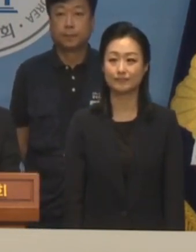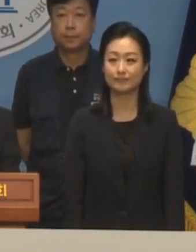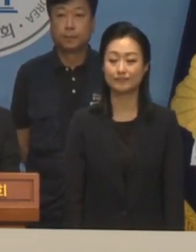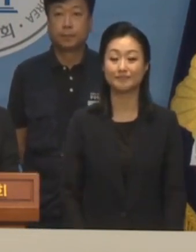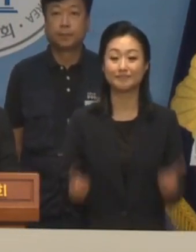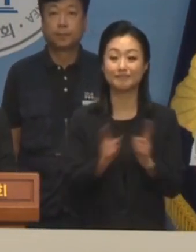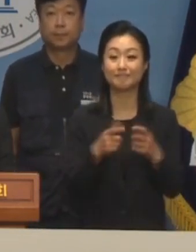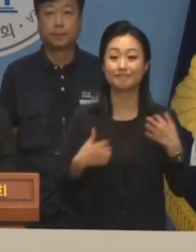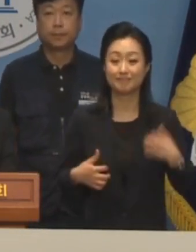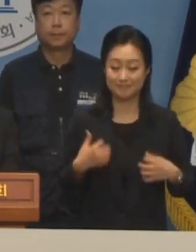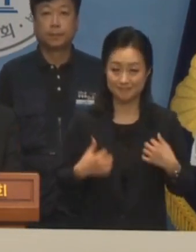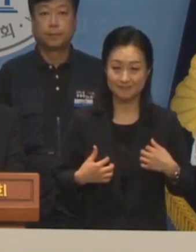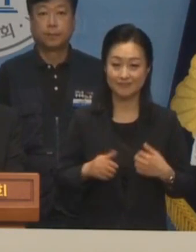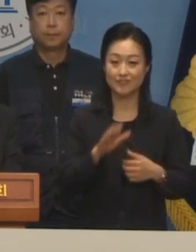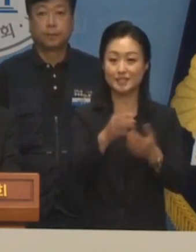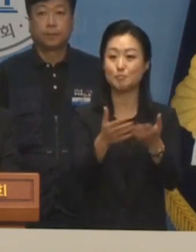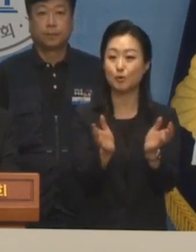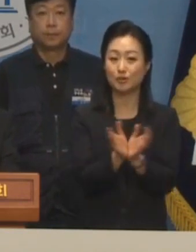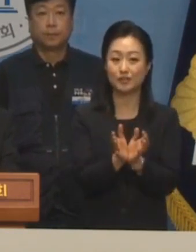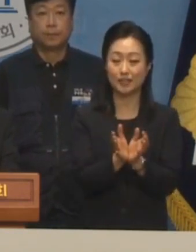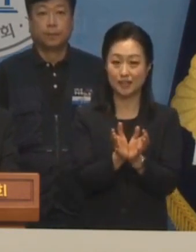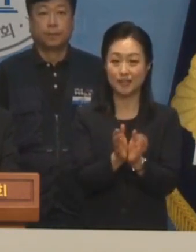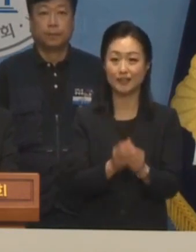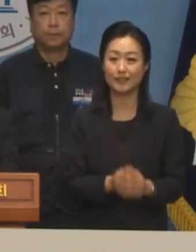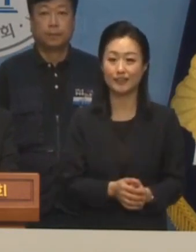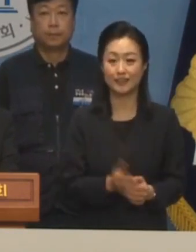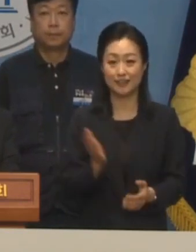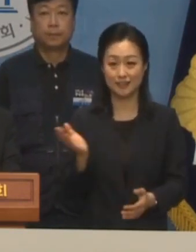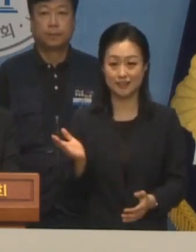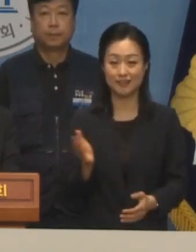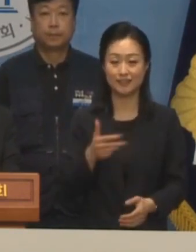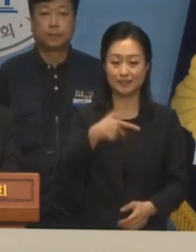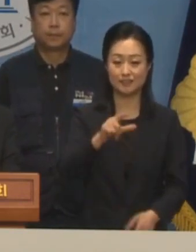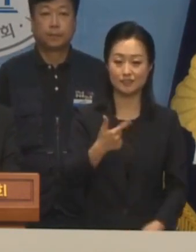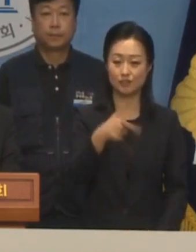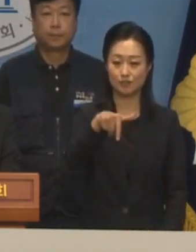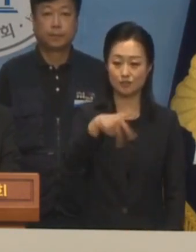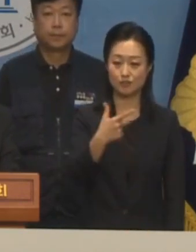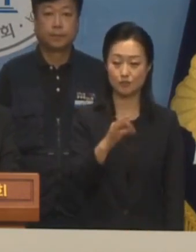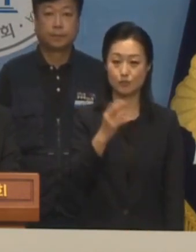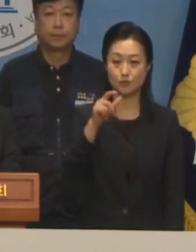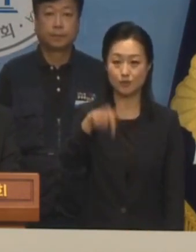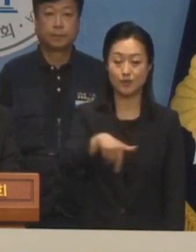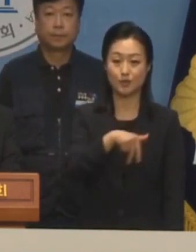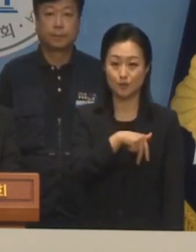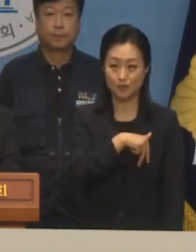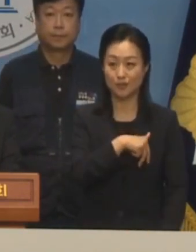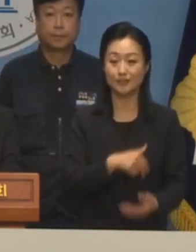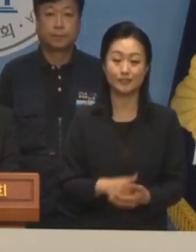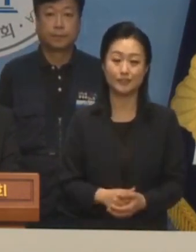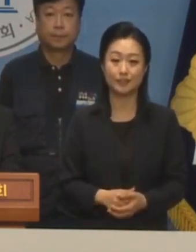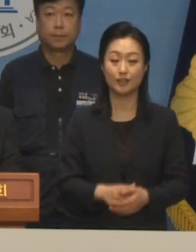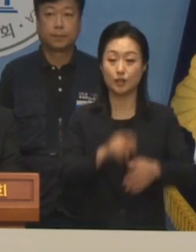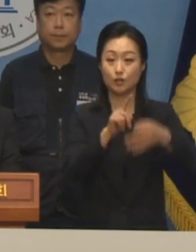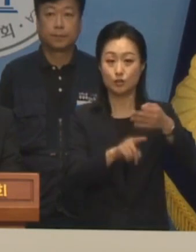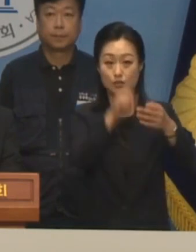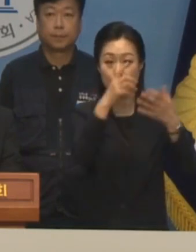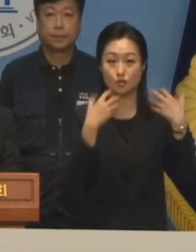네, 반갑습니다. 진보당 원내부대표 전종덕입니다. 윤석열 정부는